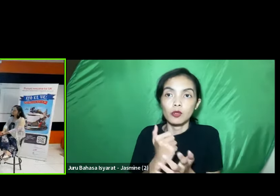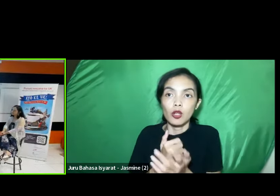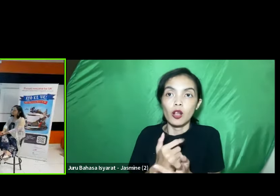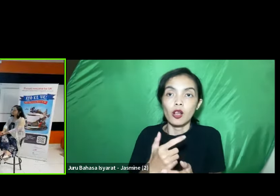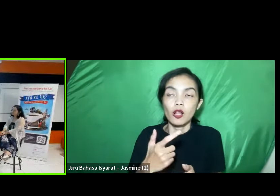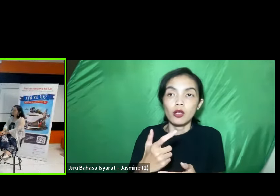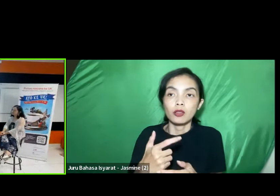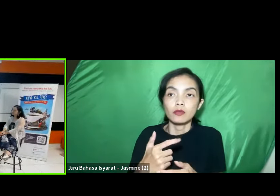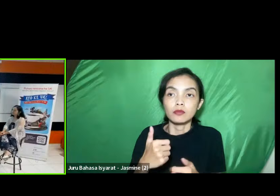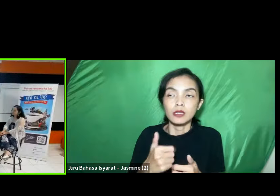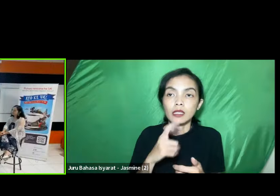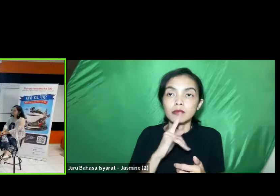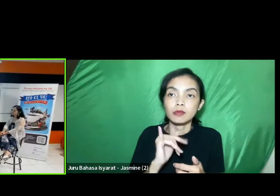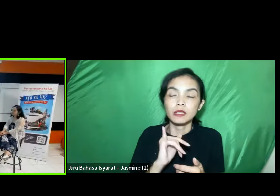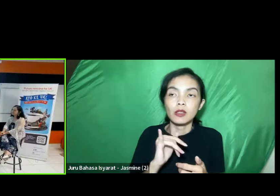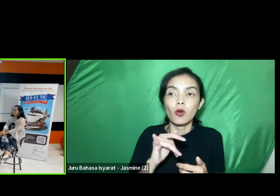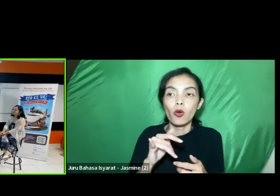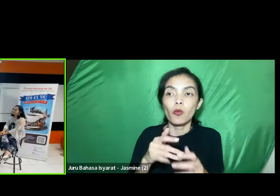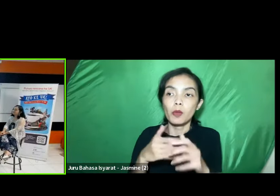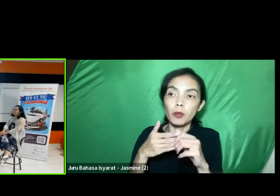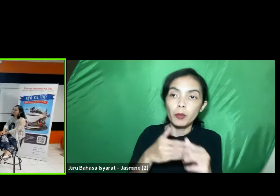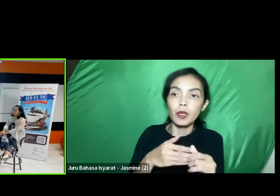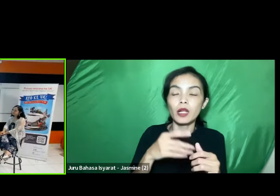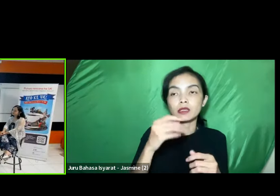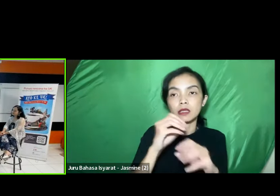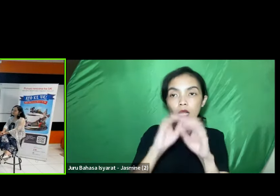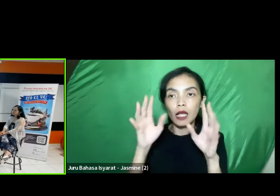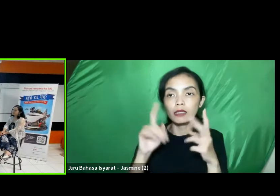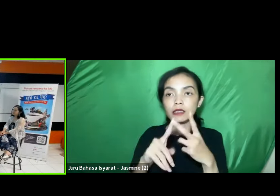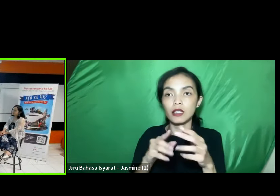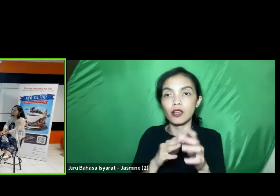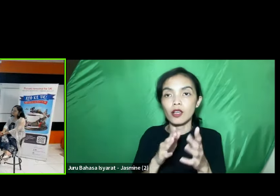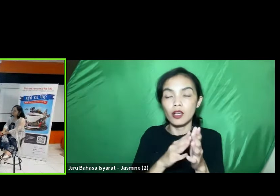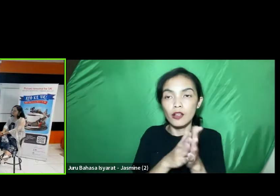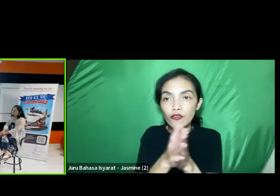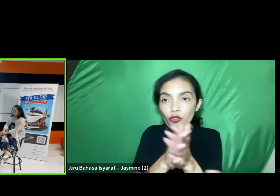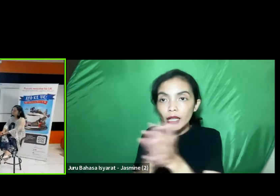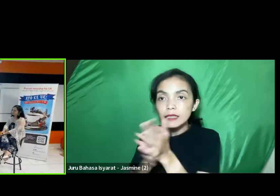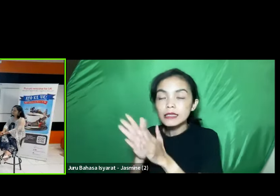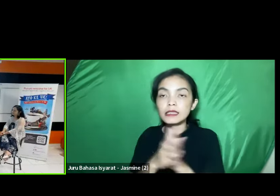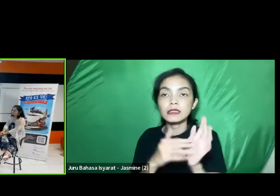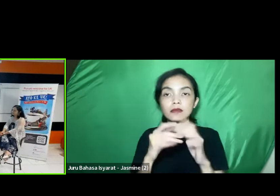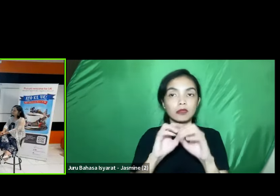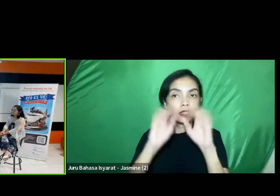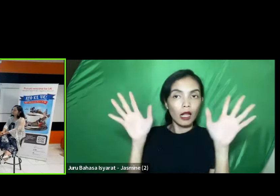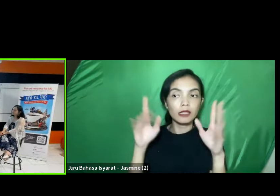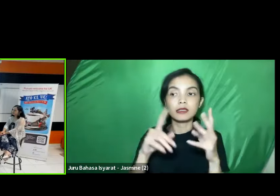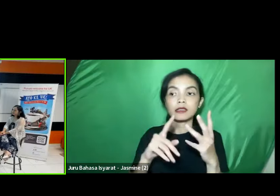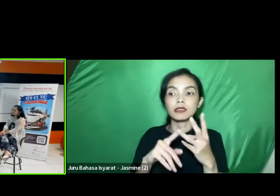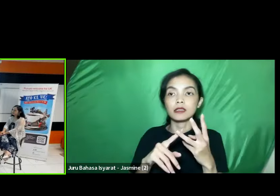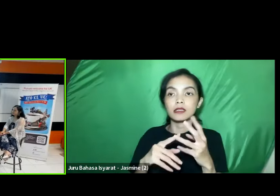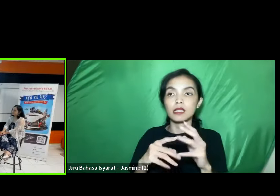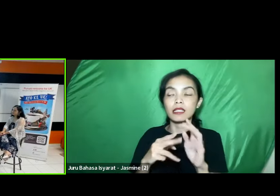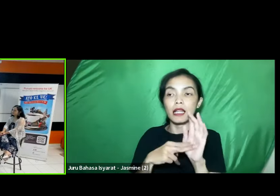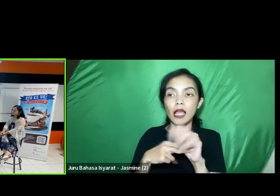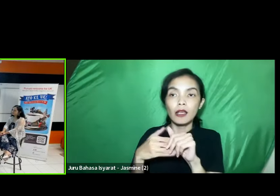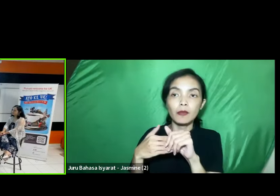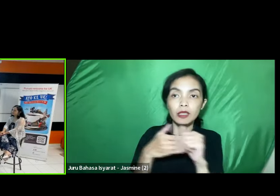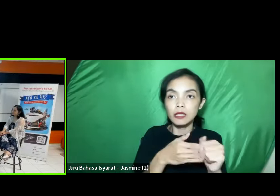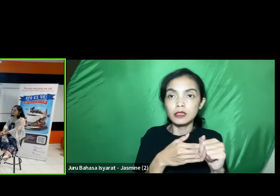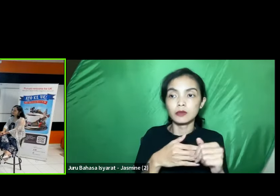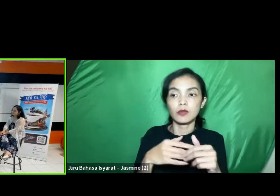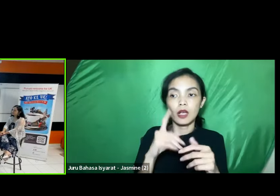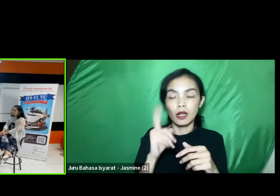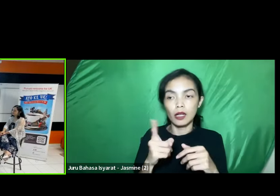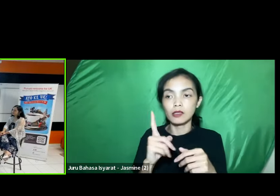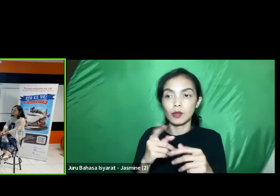tuh bisa menceklist oke leadership-nya dapat influencing-nya dapat and your leadership value-nya juga dapat karena leadership value buat orang kan